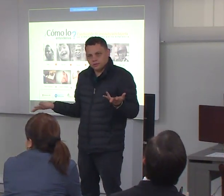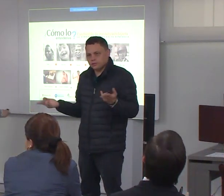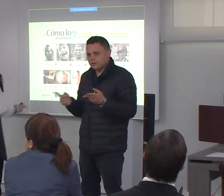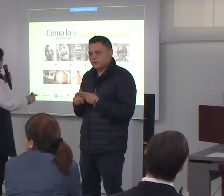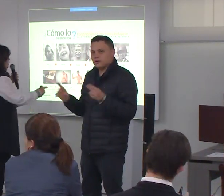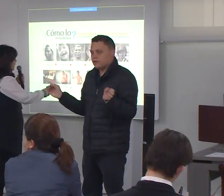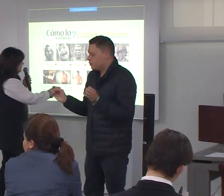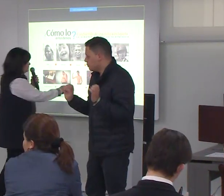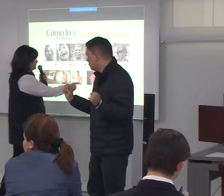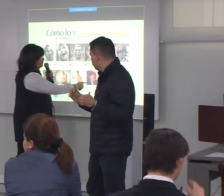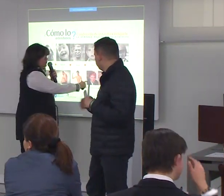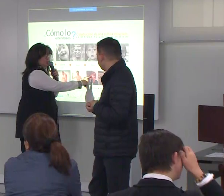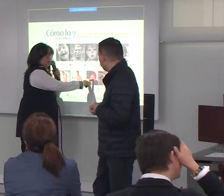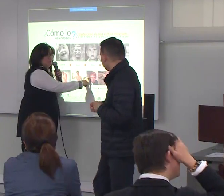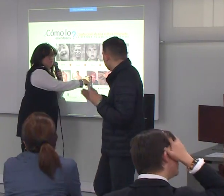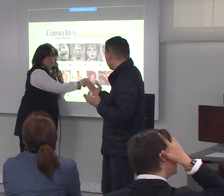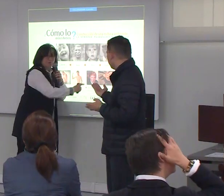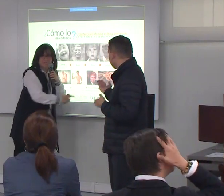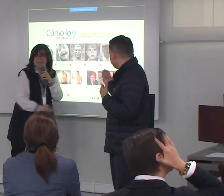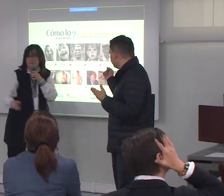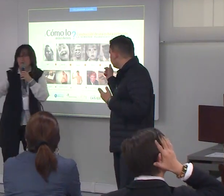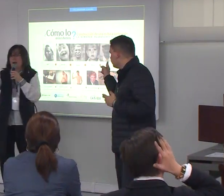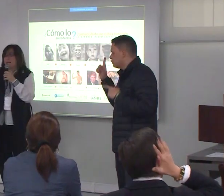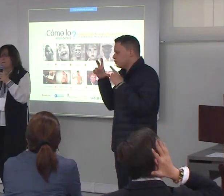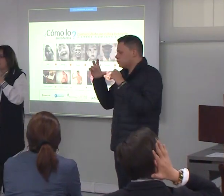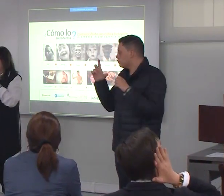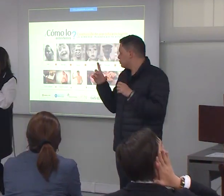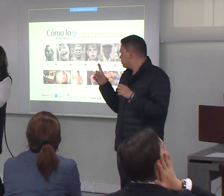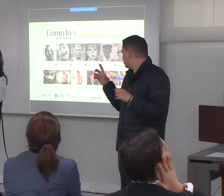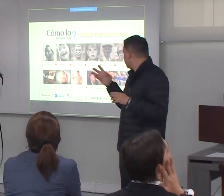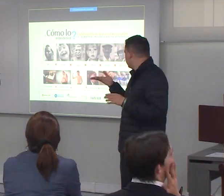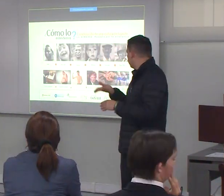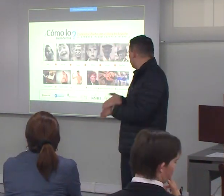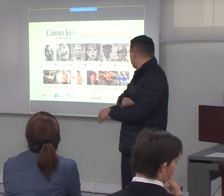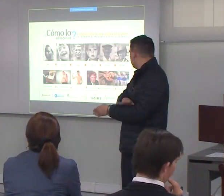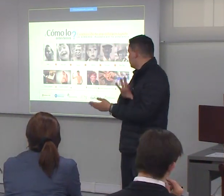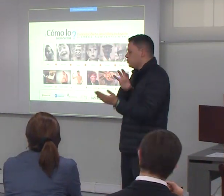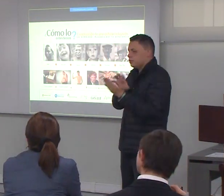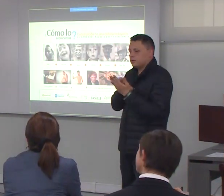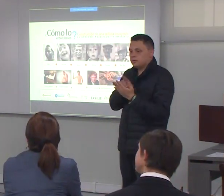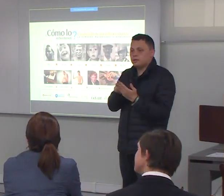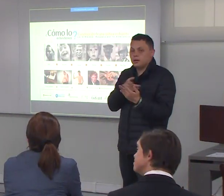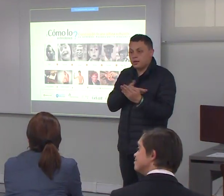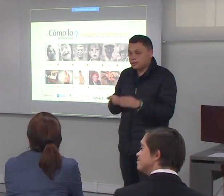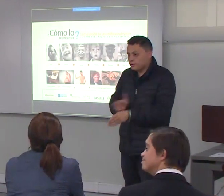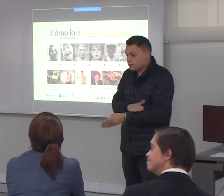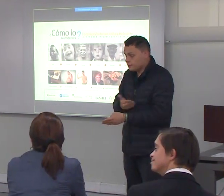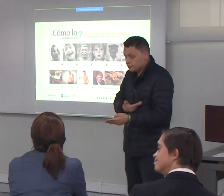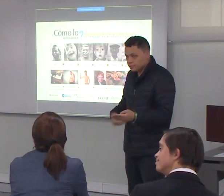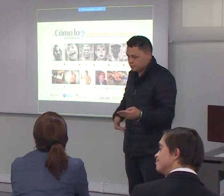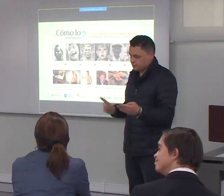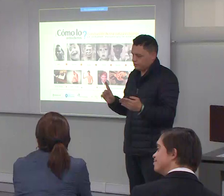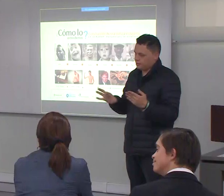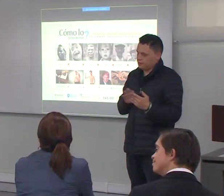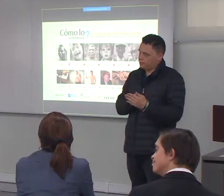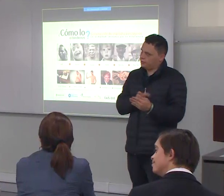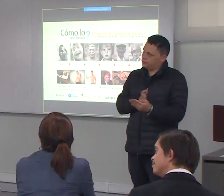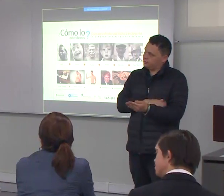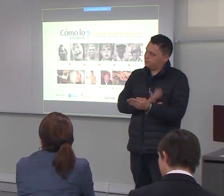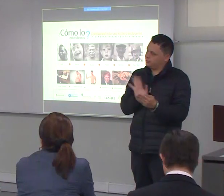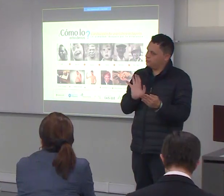a veces esta foto confieso que la tengo antes de cuando fuera presidente a veces